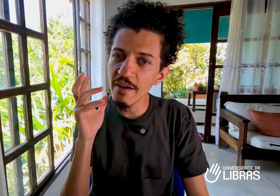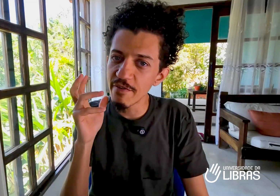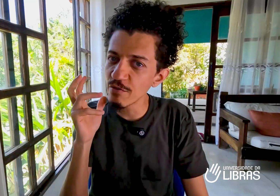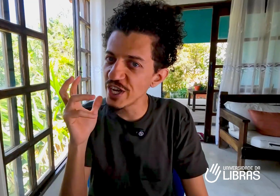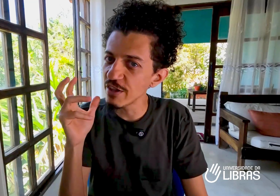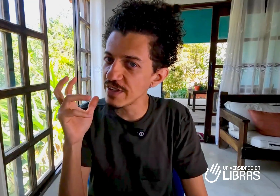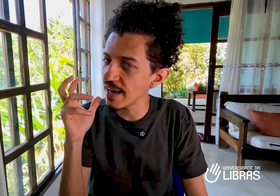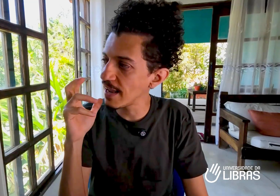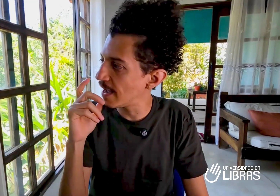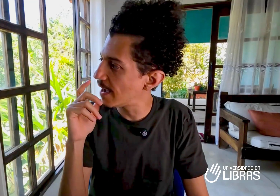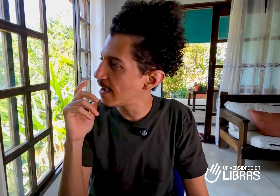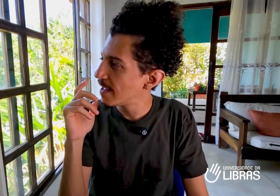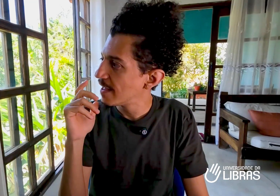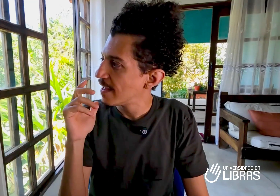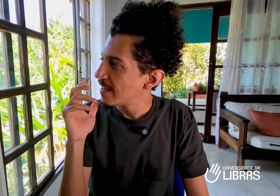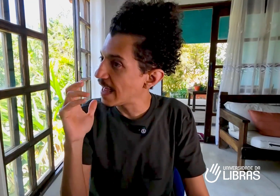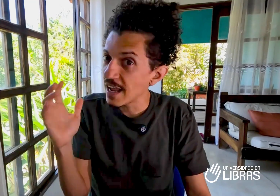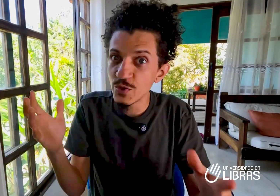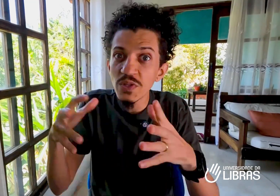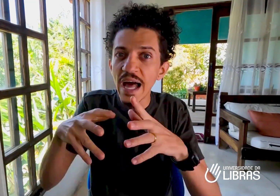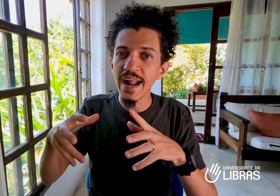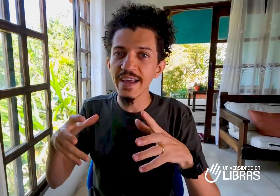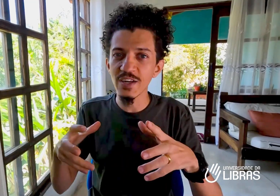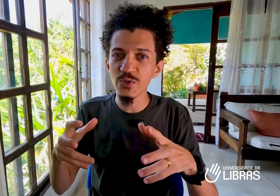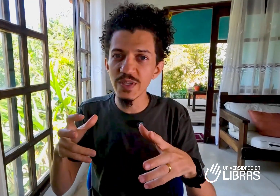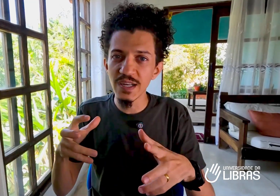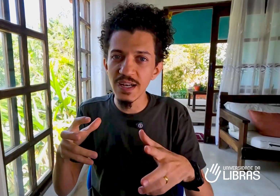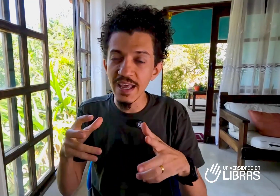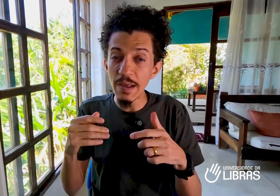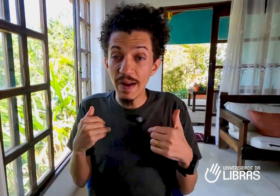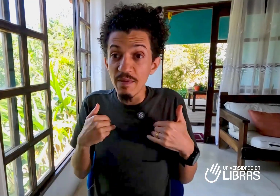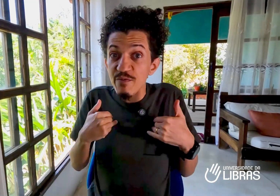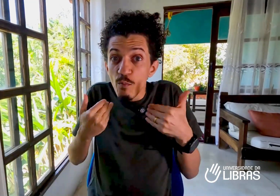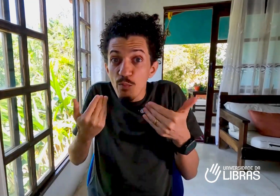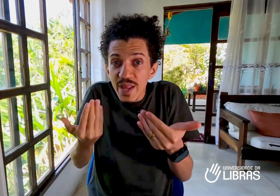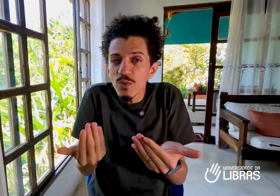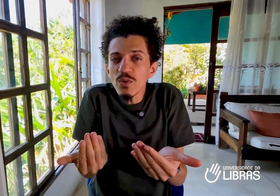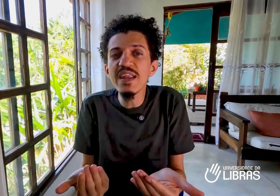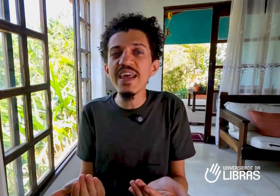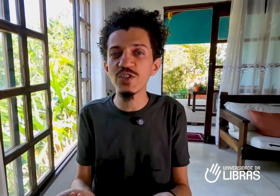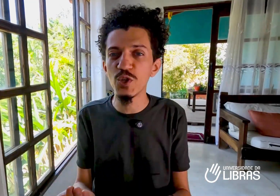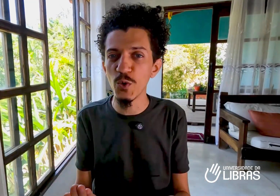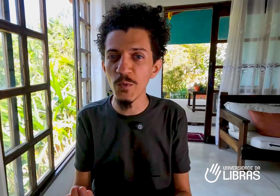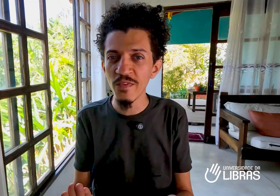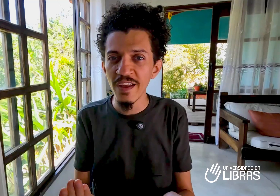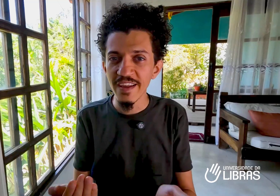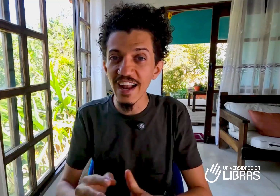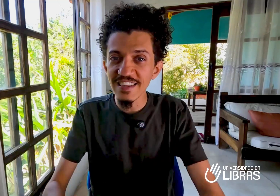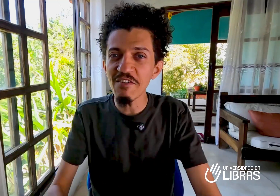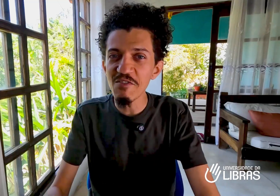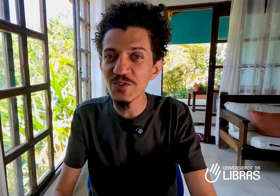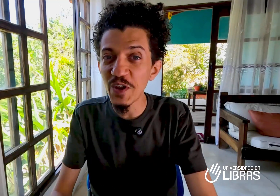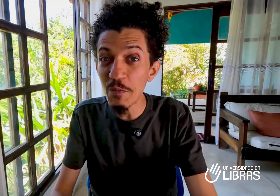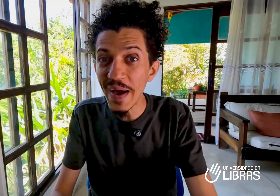observando o jeito dela juntar aquelas coisas ali, e para mim ficou muito nítido que ela estava construindo uma